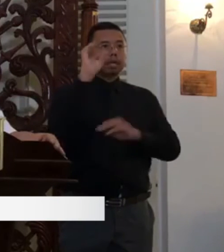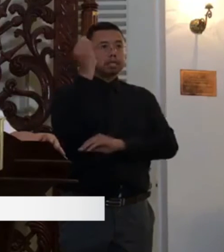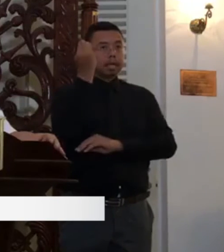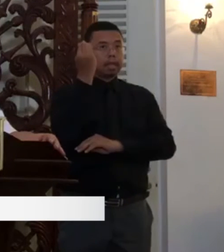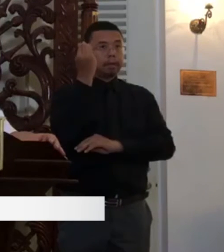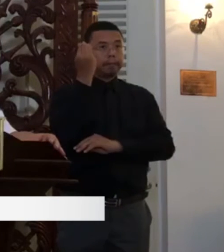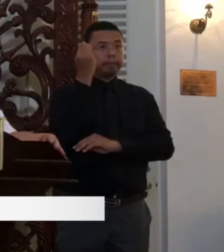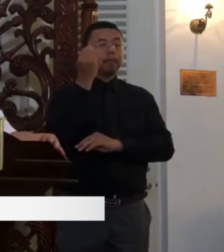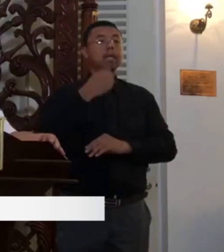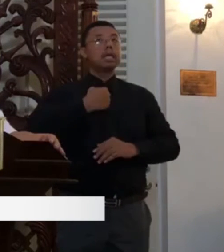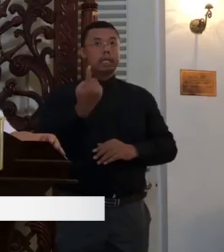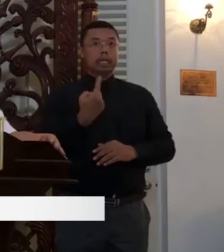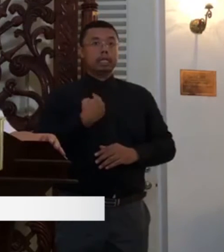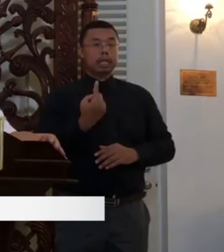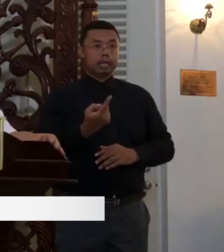Jakarta. Kita